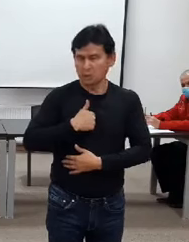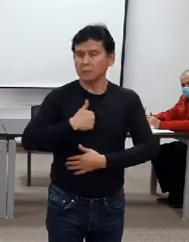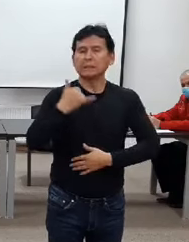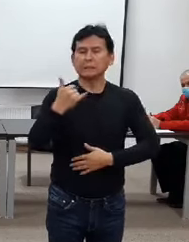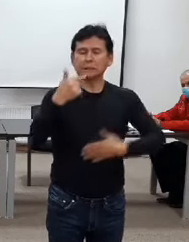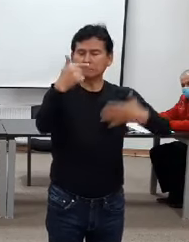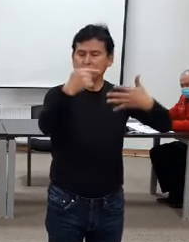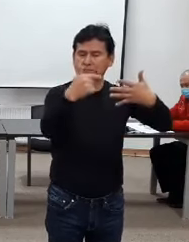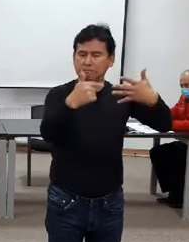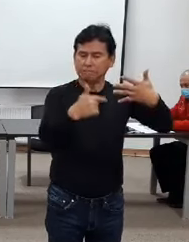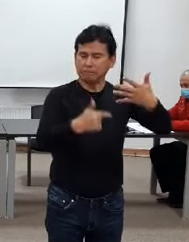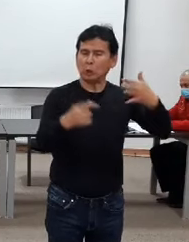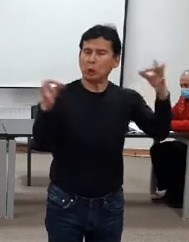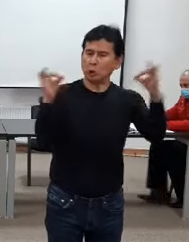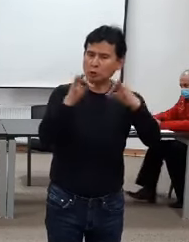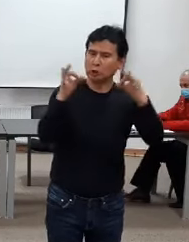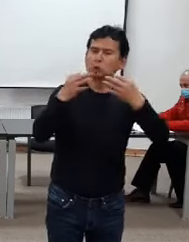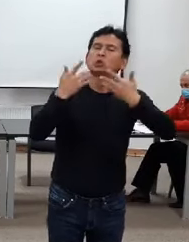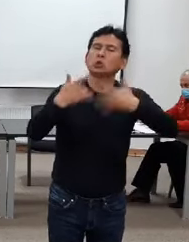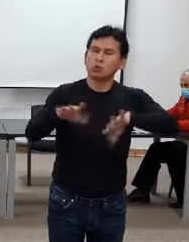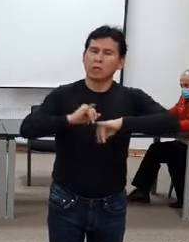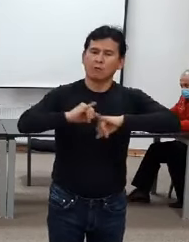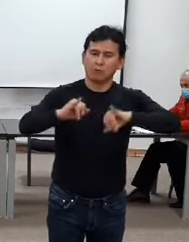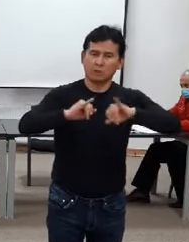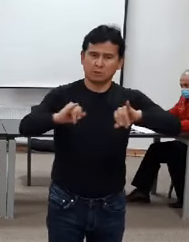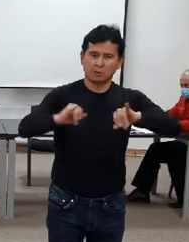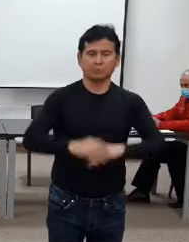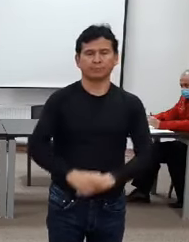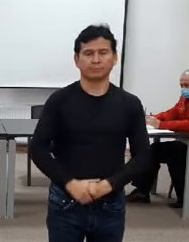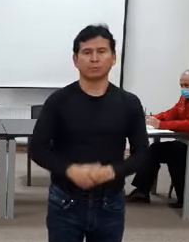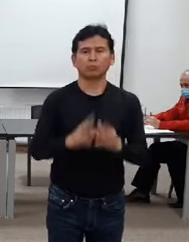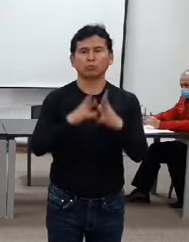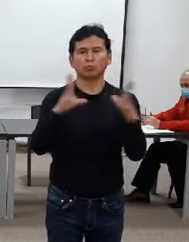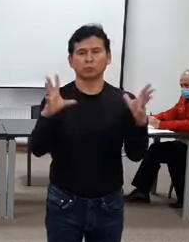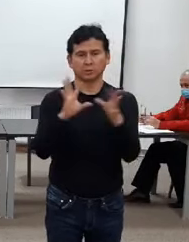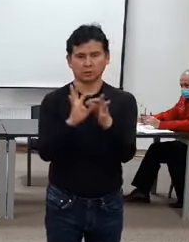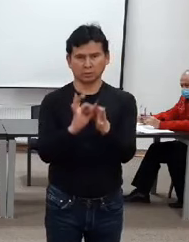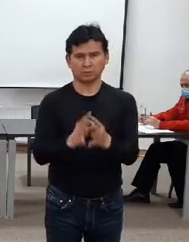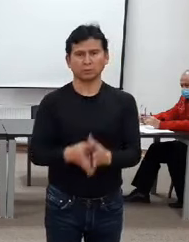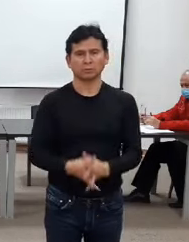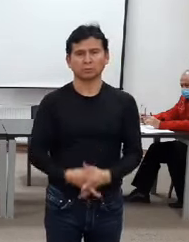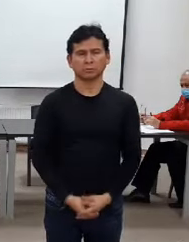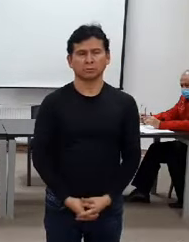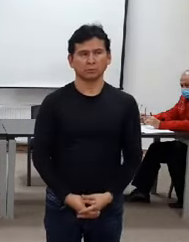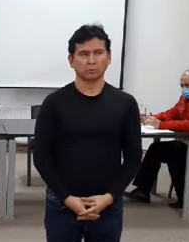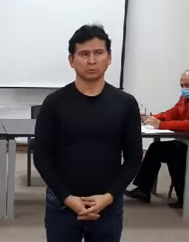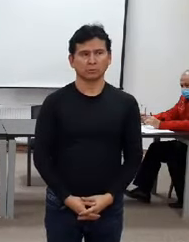las otras indicaciones que se han dado por parte del sector salud. Muchas gracias.